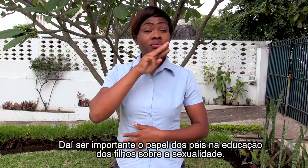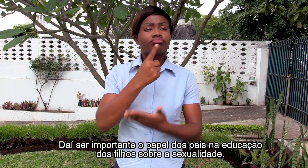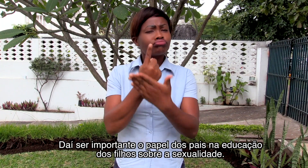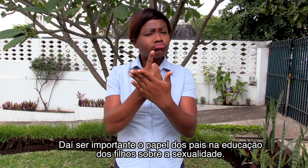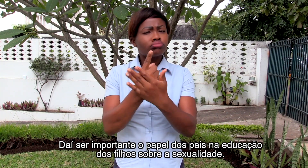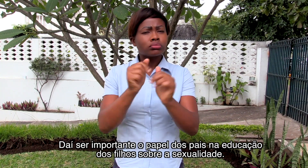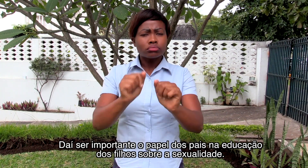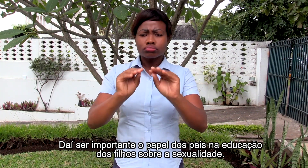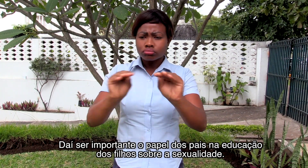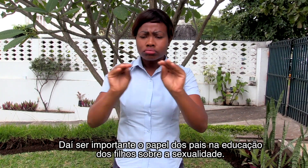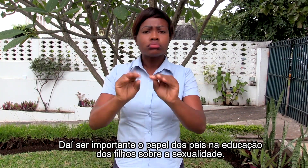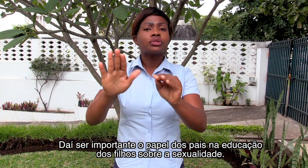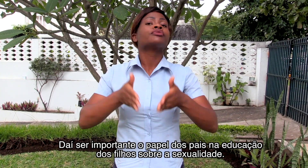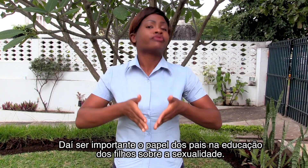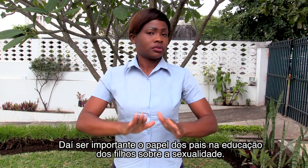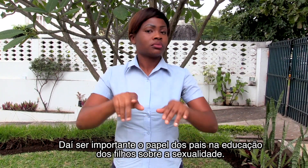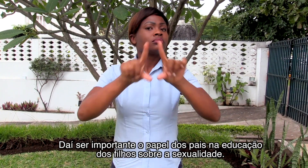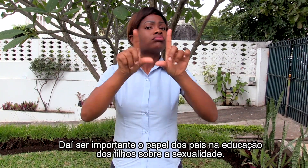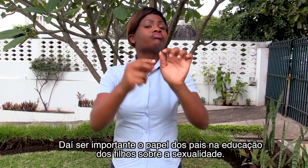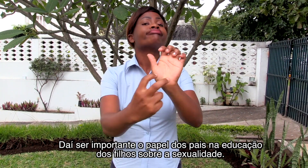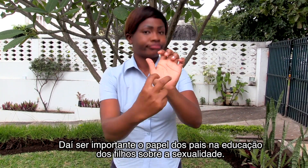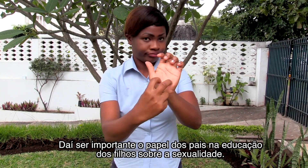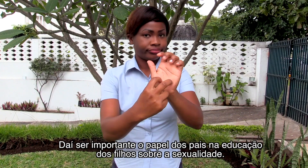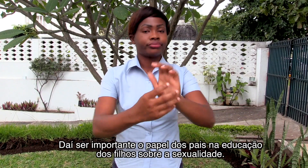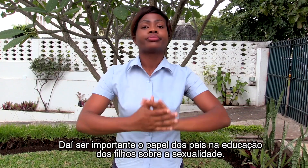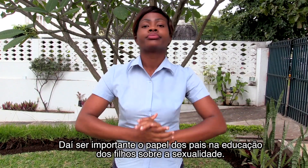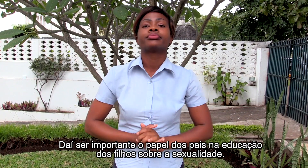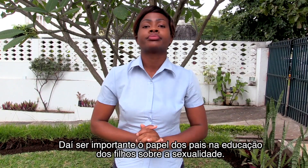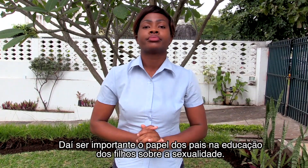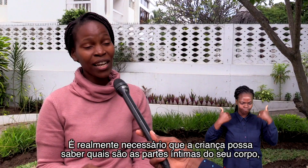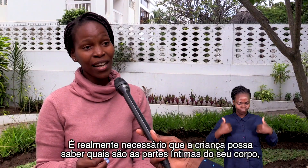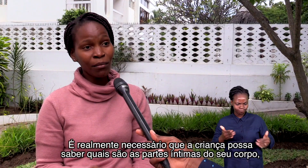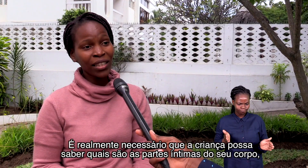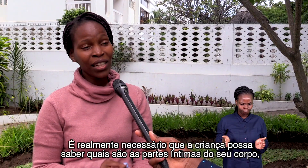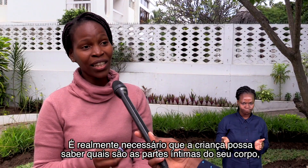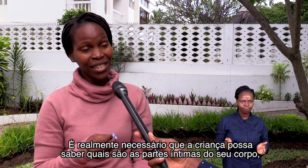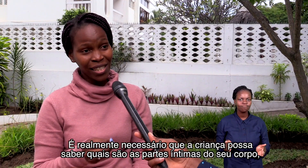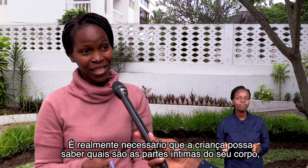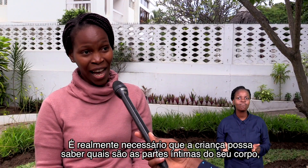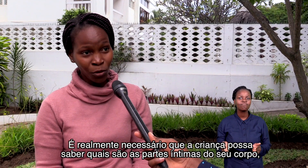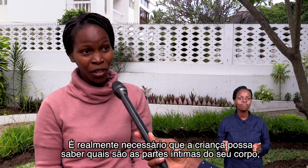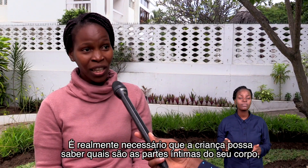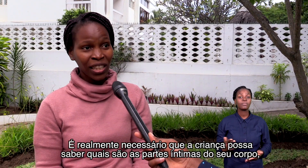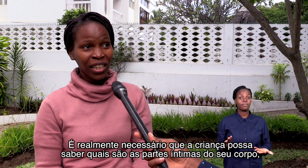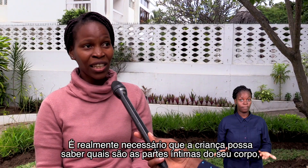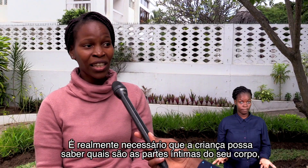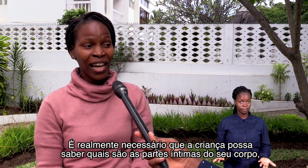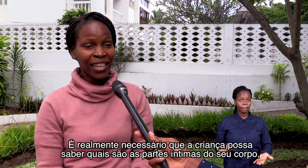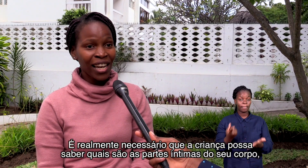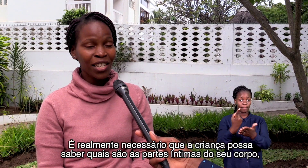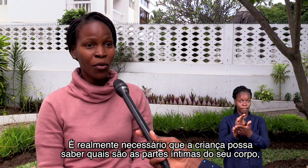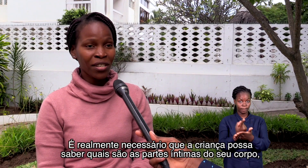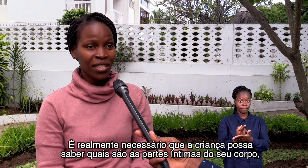importante o papel dos pais na educação dos filhos sobre a sexualidade. É realmente necessário que